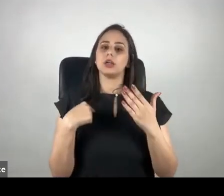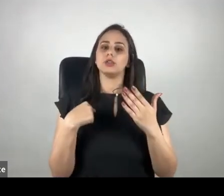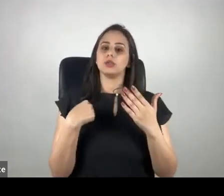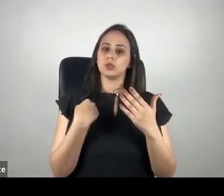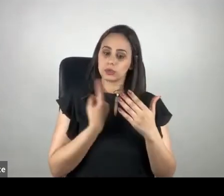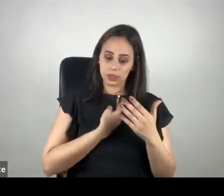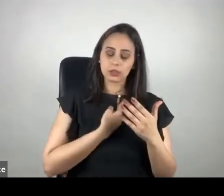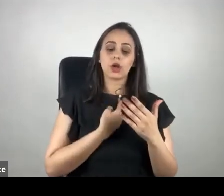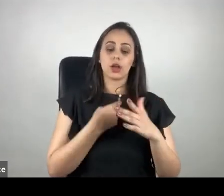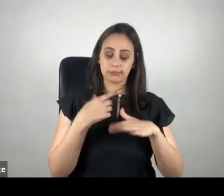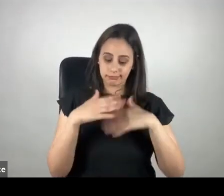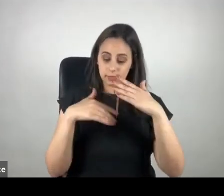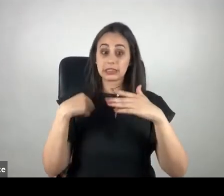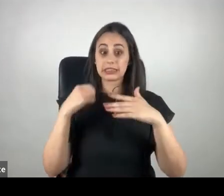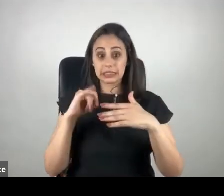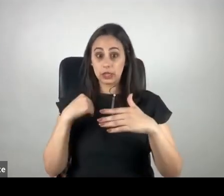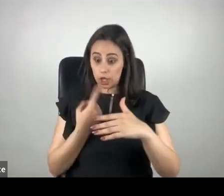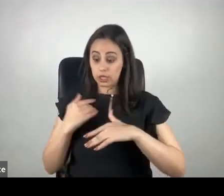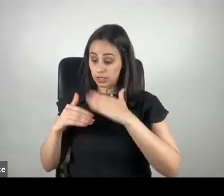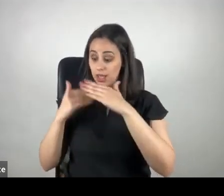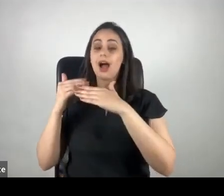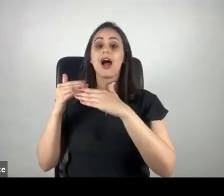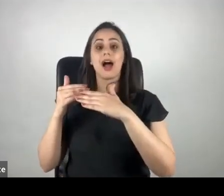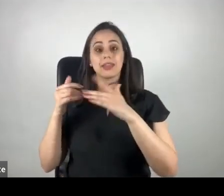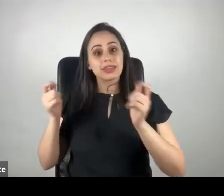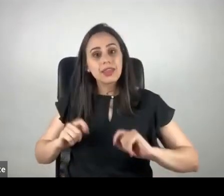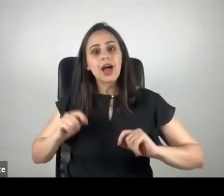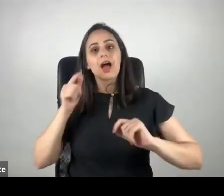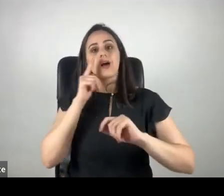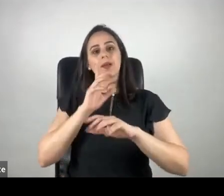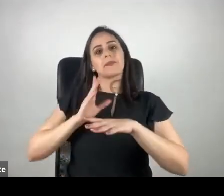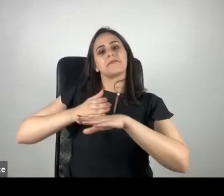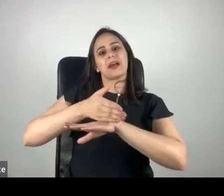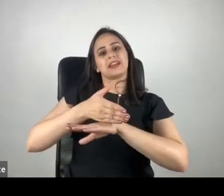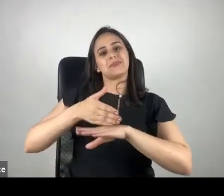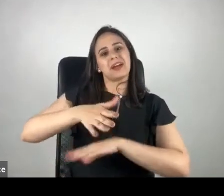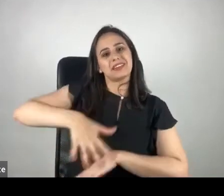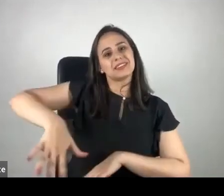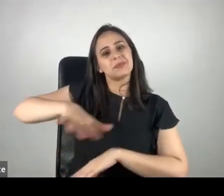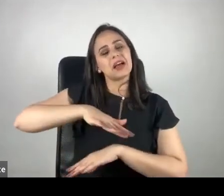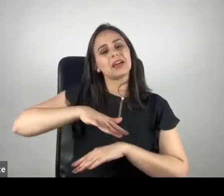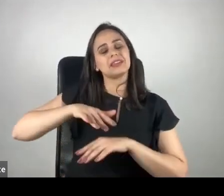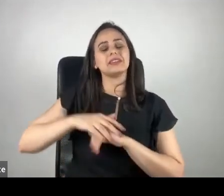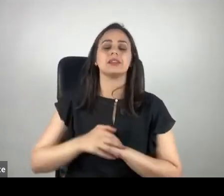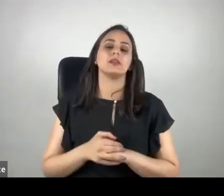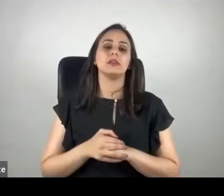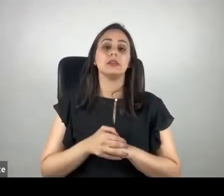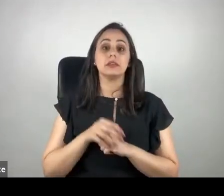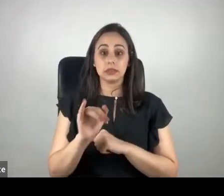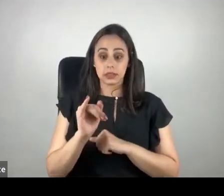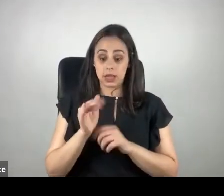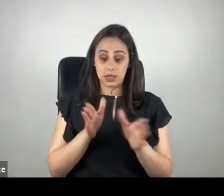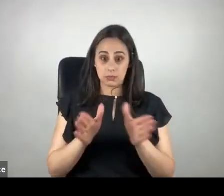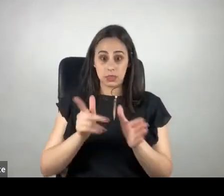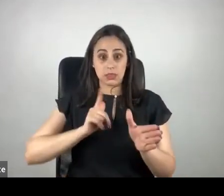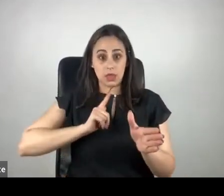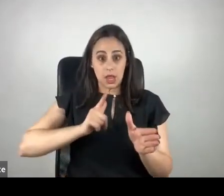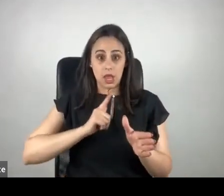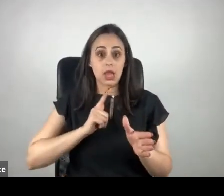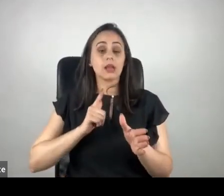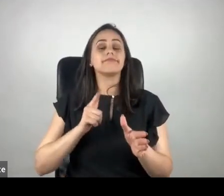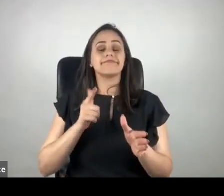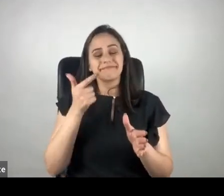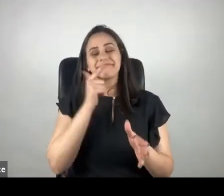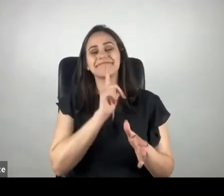gente consegue participar desses mercados. Quando a gente tem acessibilidade, a gente tem